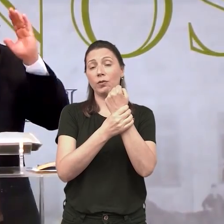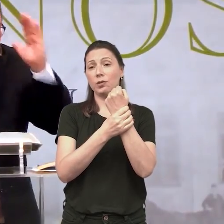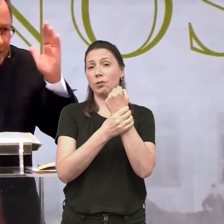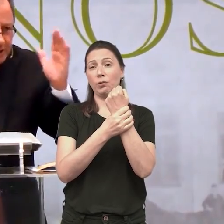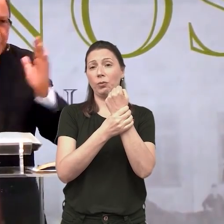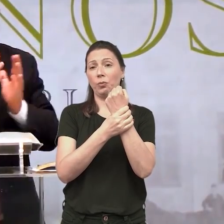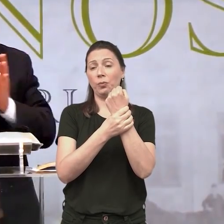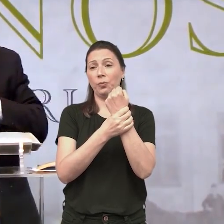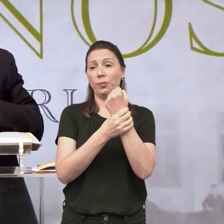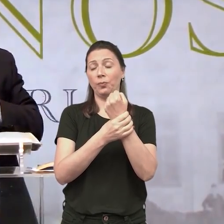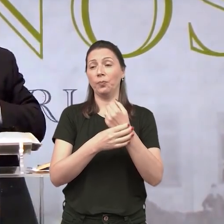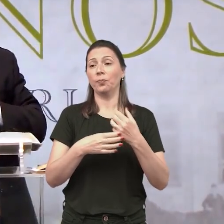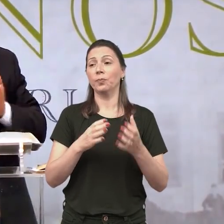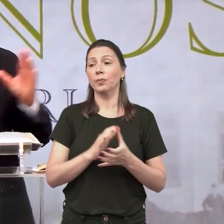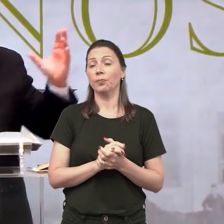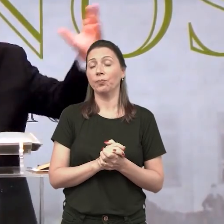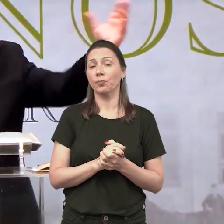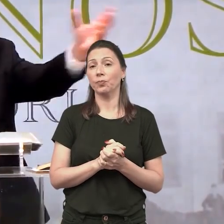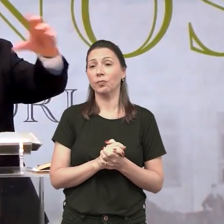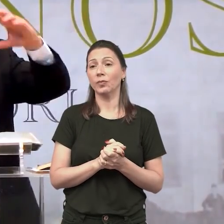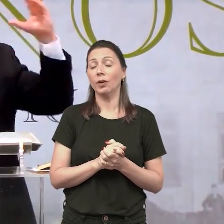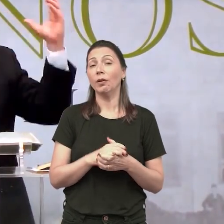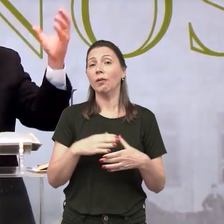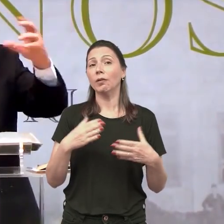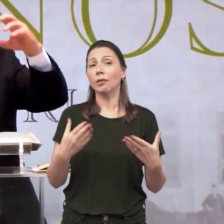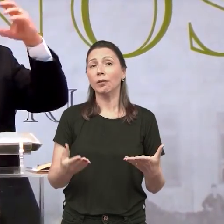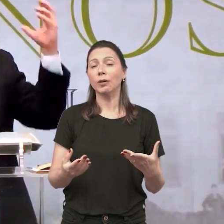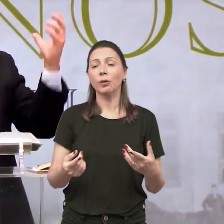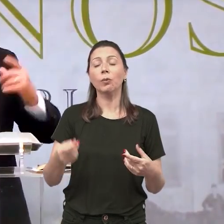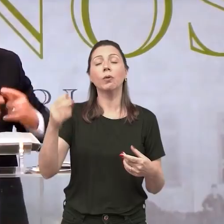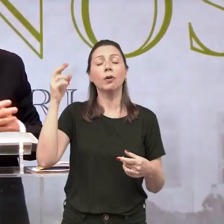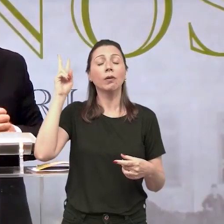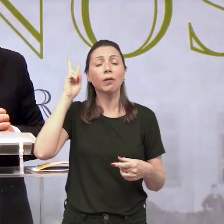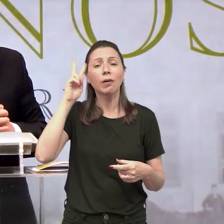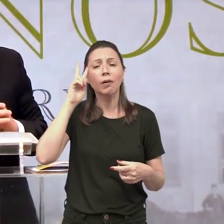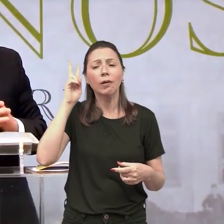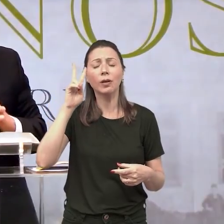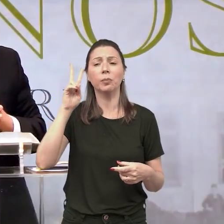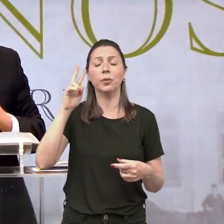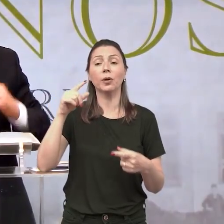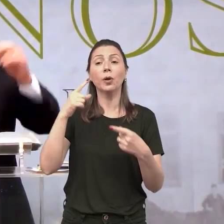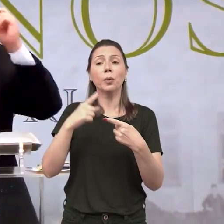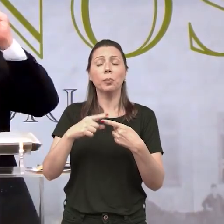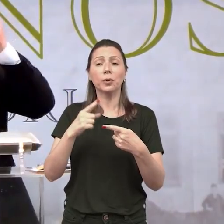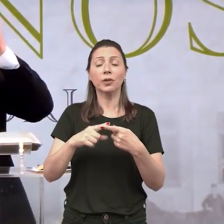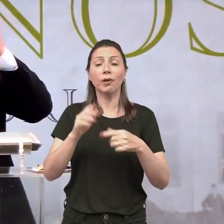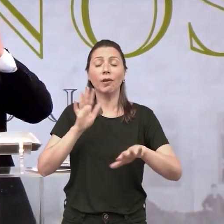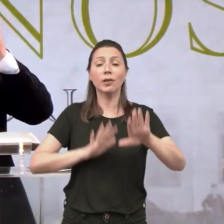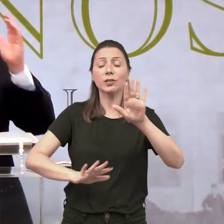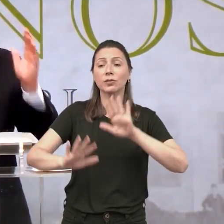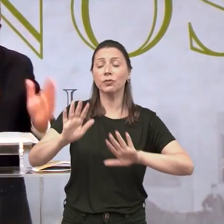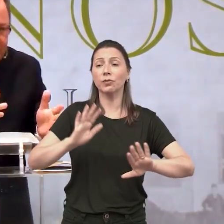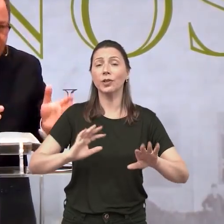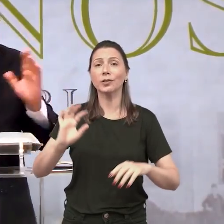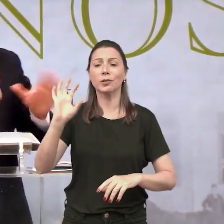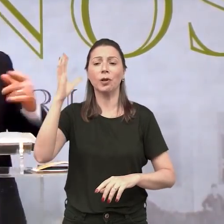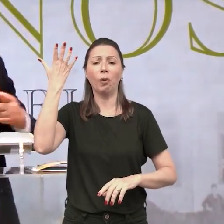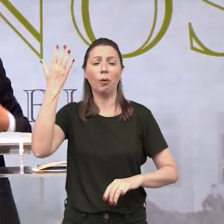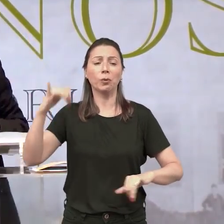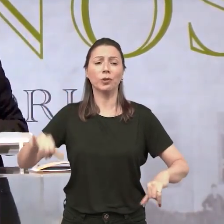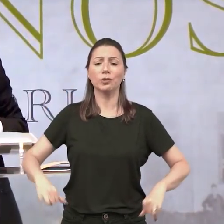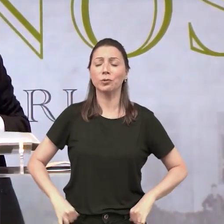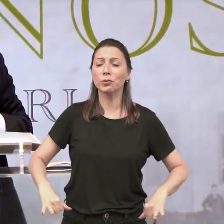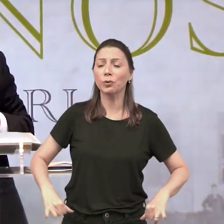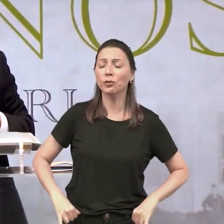Então, coloca isso, porque isso vai ajudar na hora que você ficar aí preocupado. Porque às vezes vem o sofrimento, vem